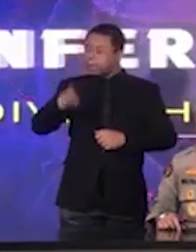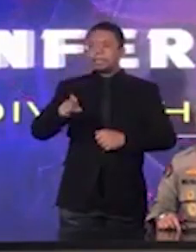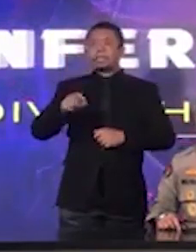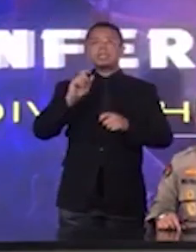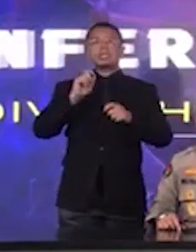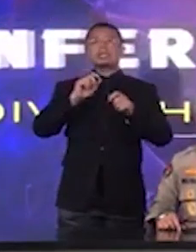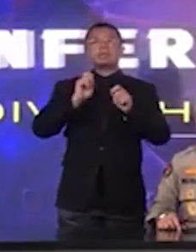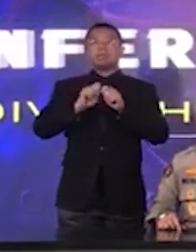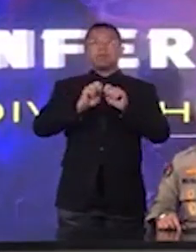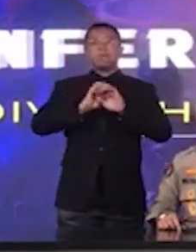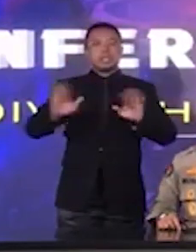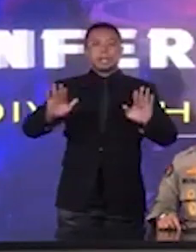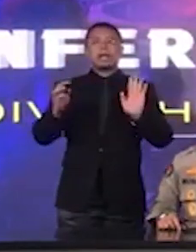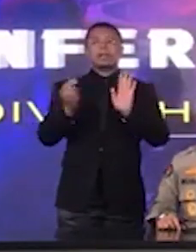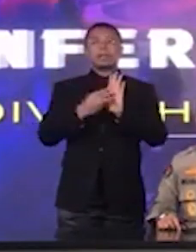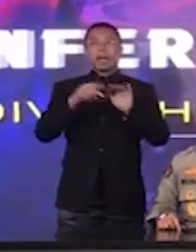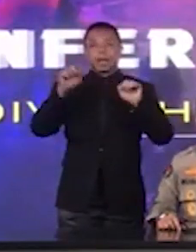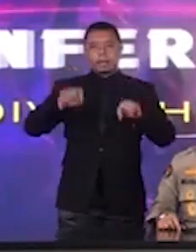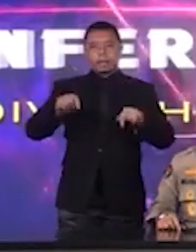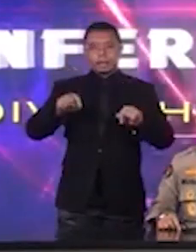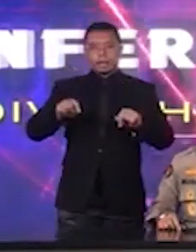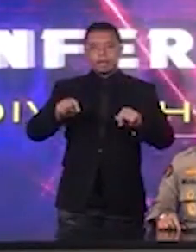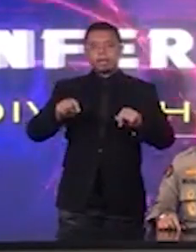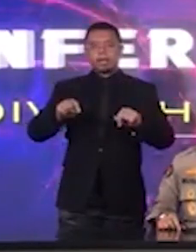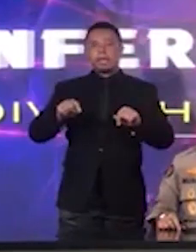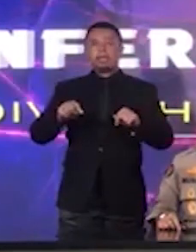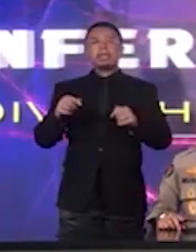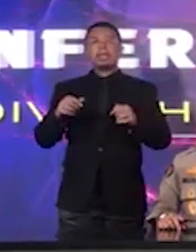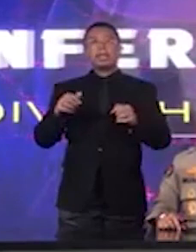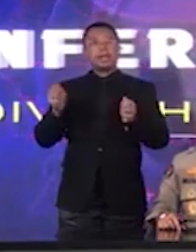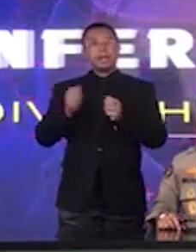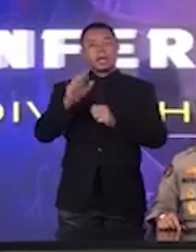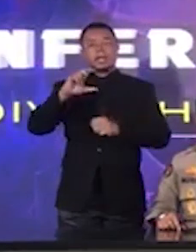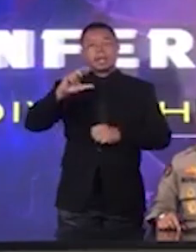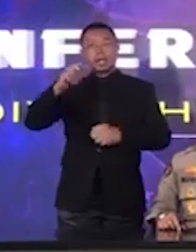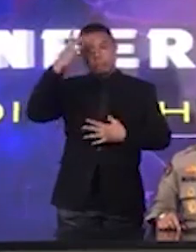menuntaskan peristiwa ini secara profesional.